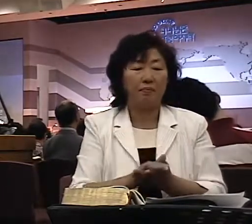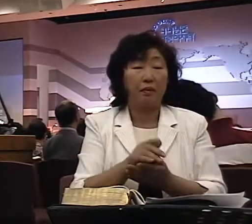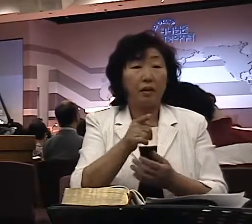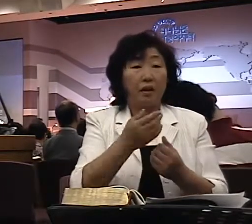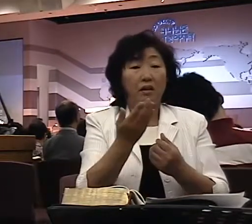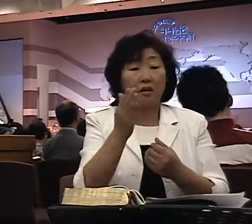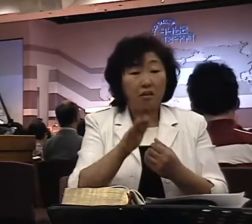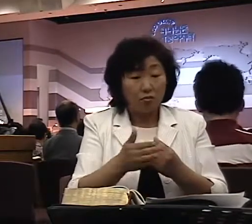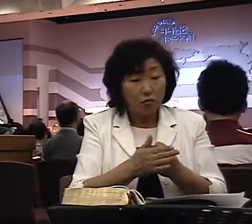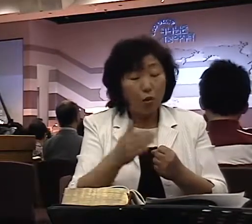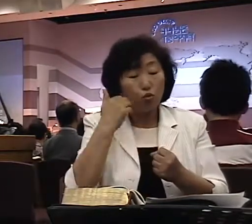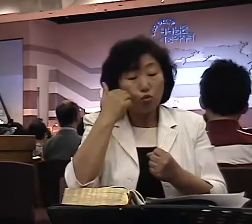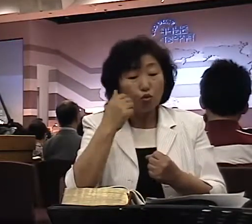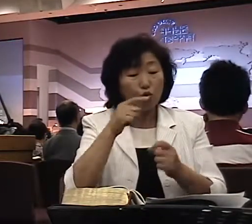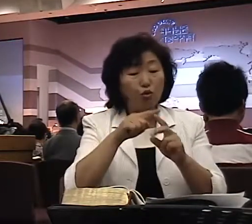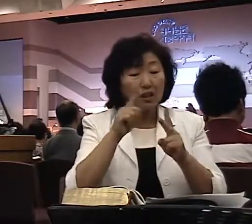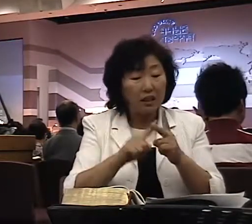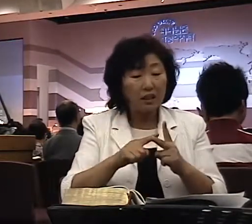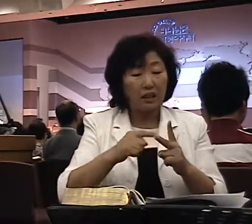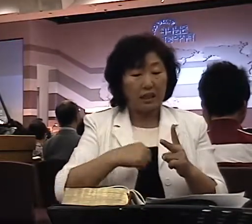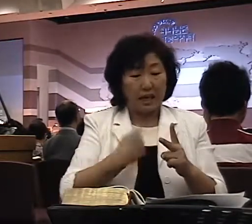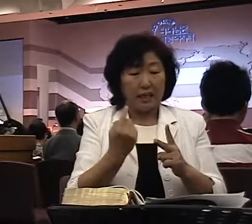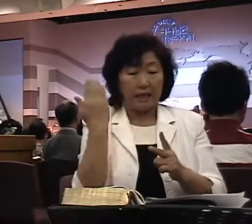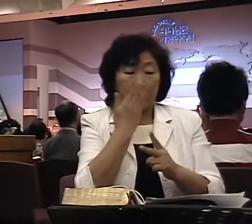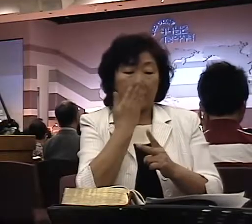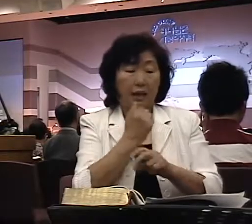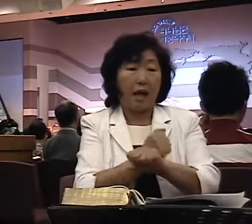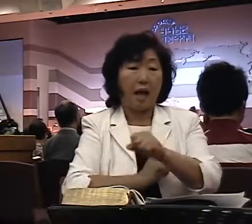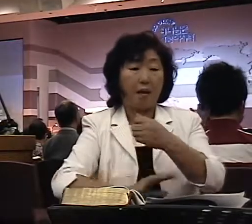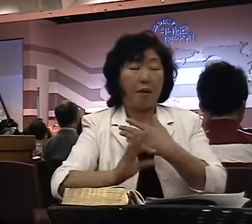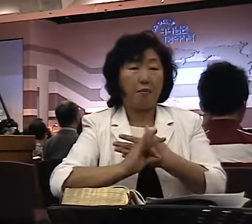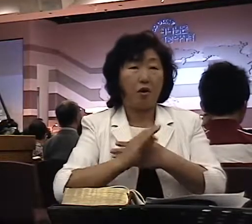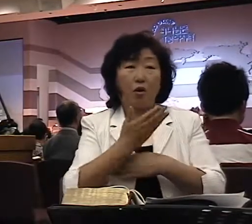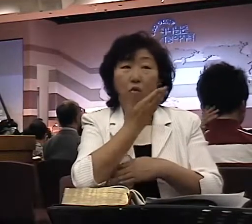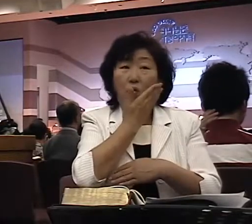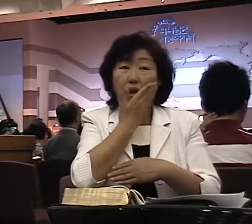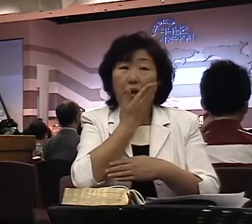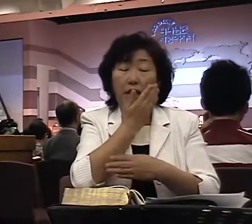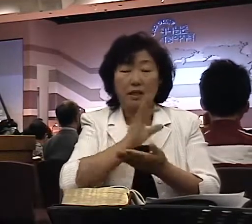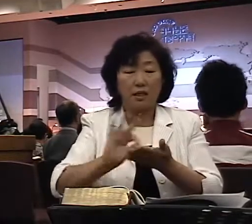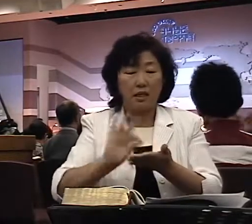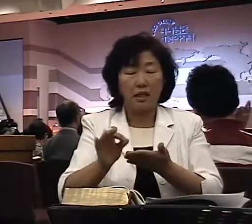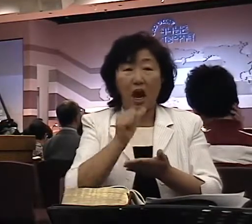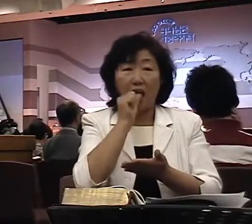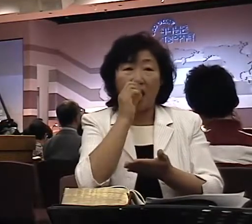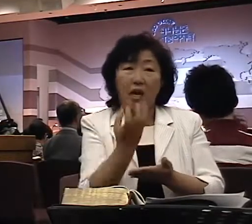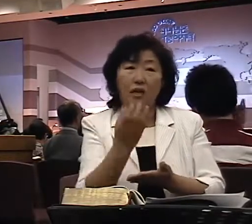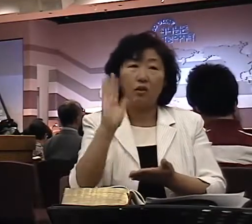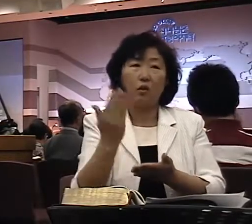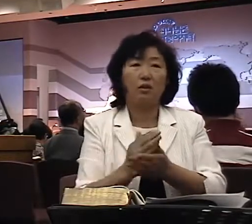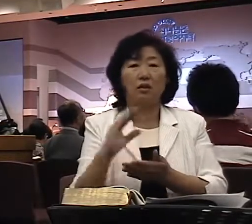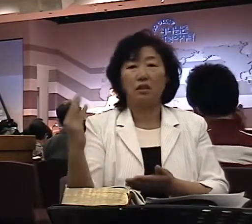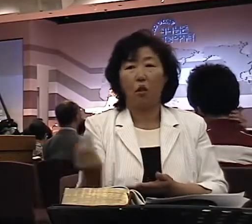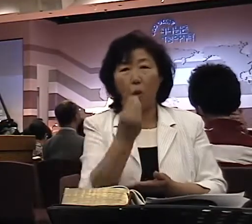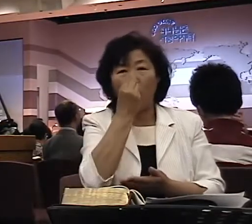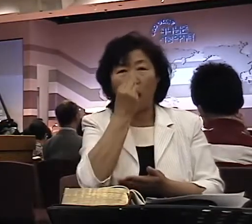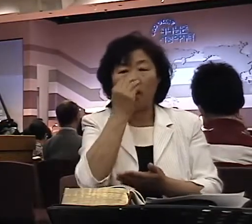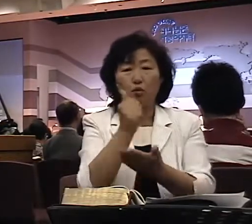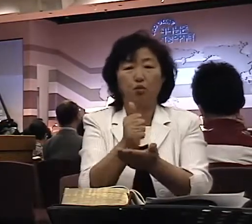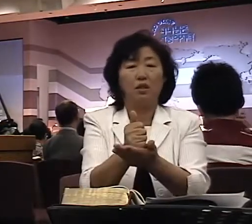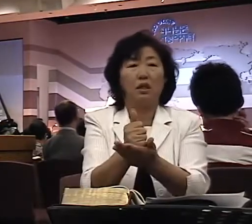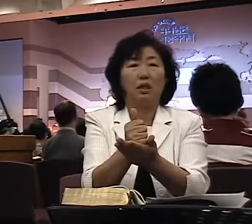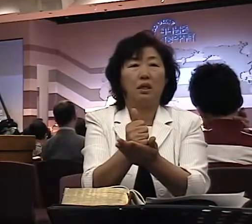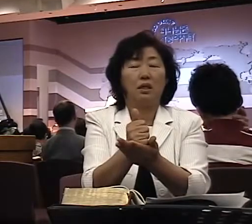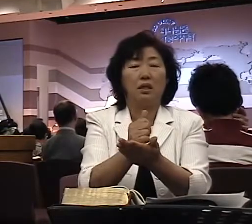그러므로 누구든지 이런 것에서 자기를 깨끗하게 하면 귀 쓰는 그릇이 되어 거룩하고 주인의 쓰임에